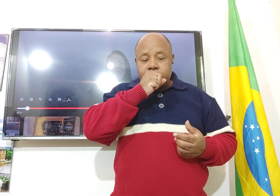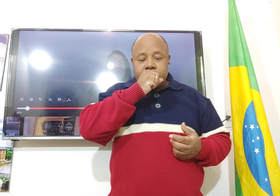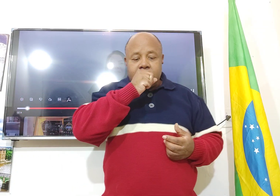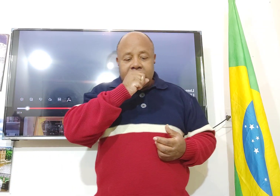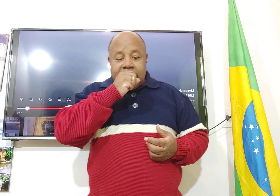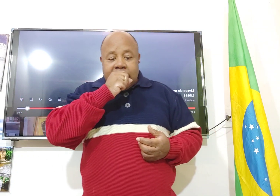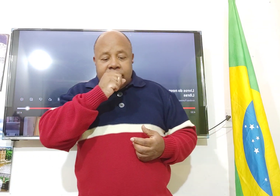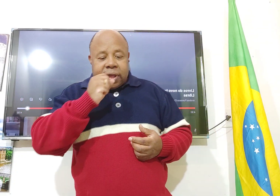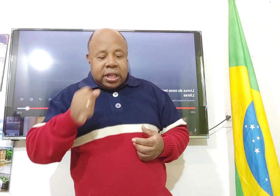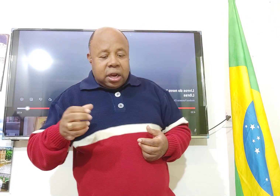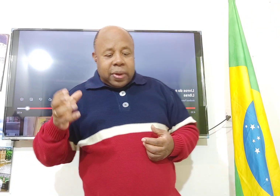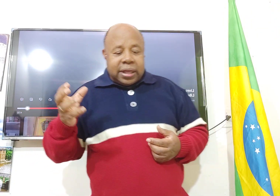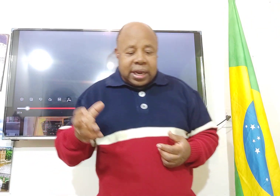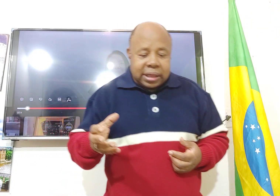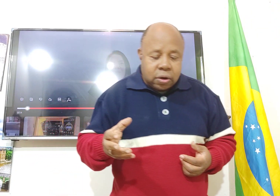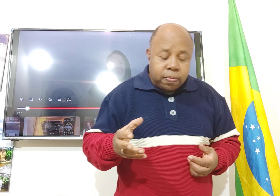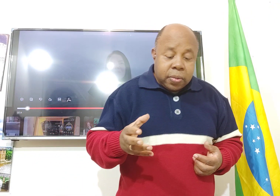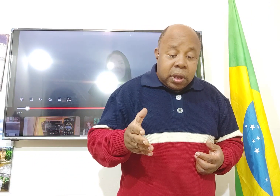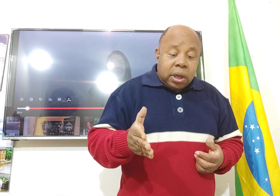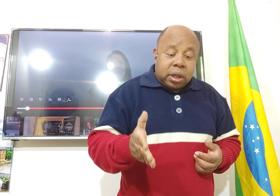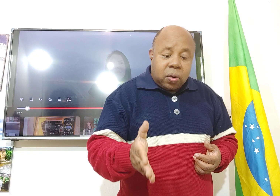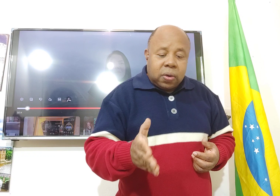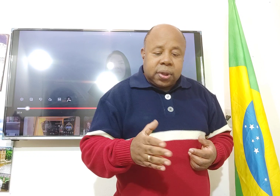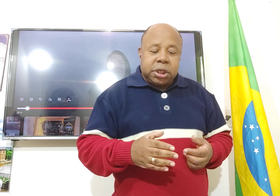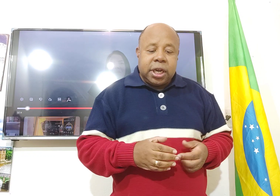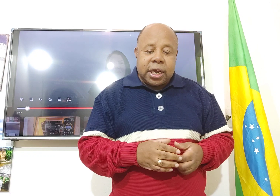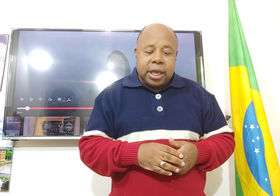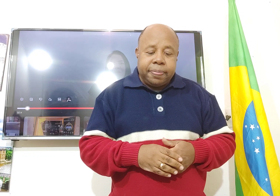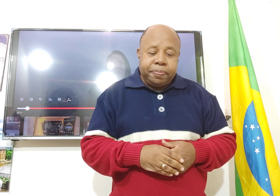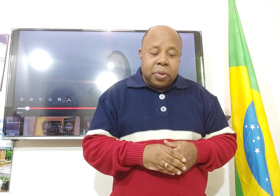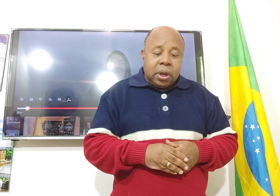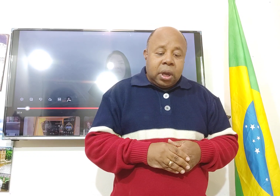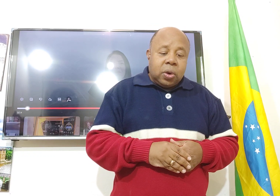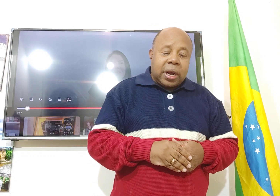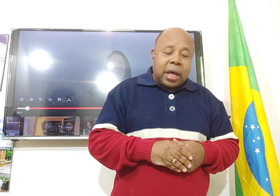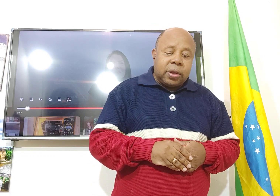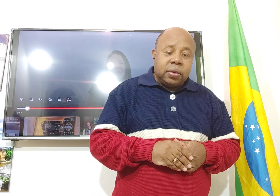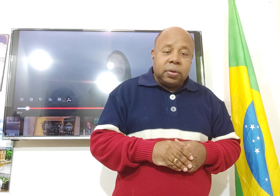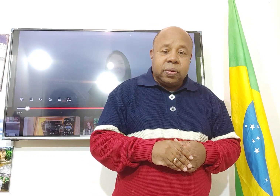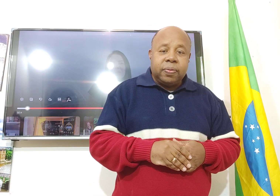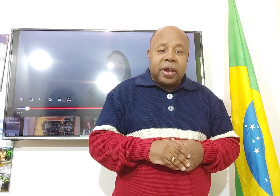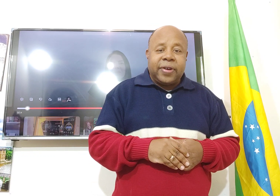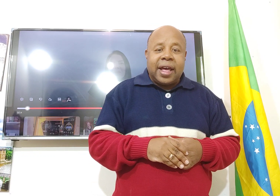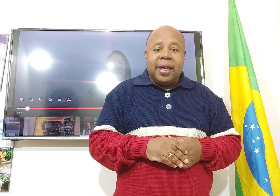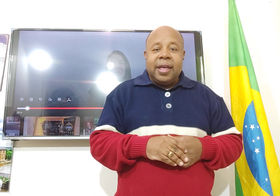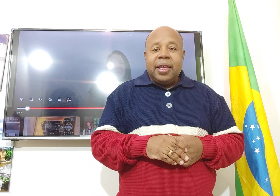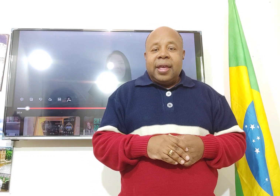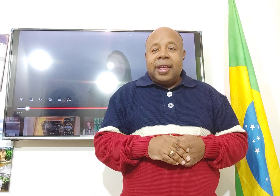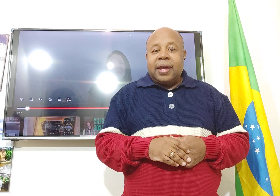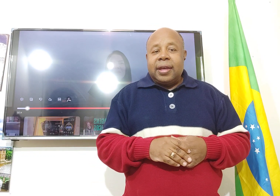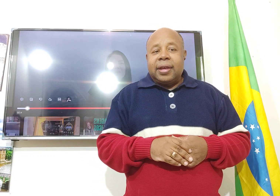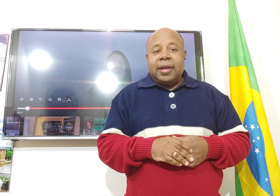Então quando você chega aqui, no caso, Pode falar.